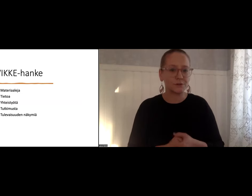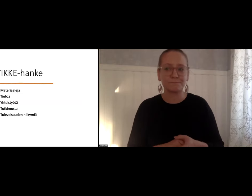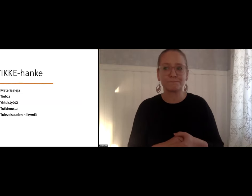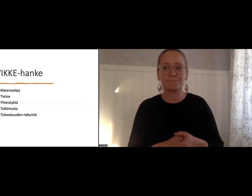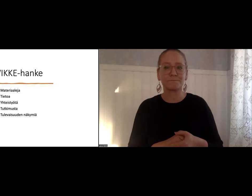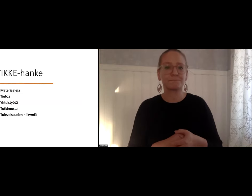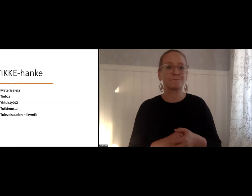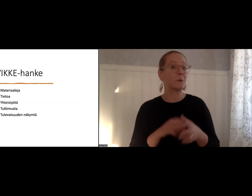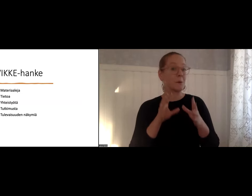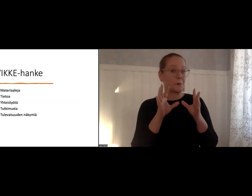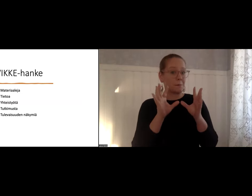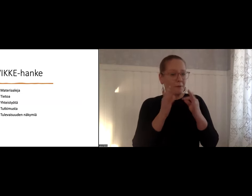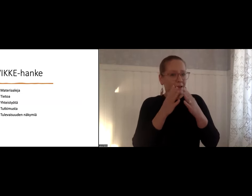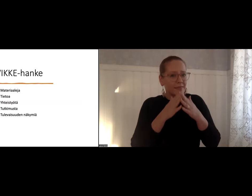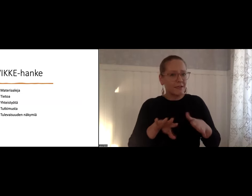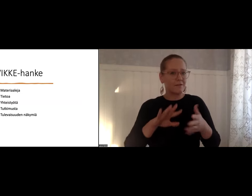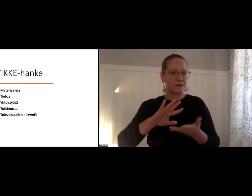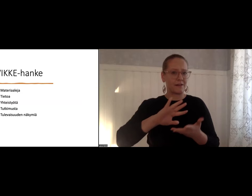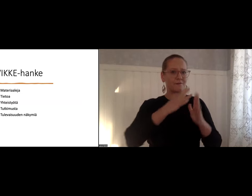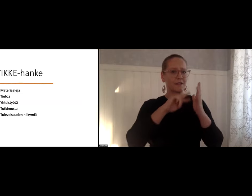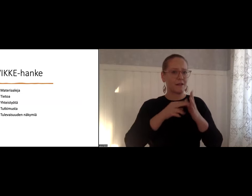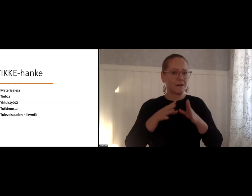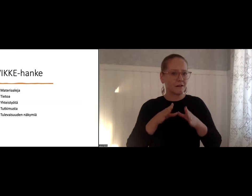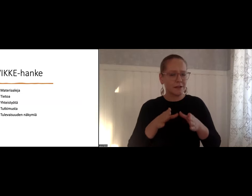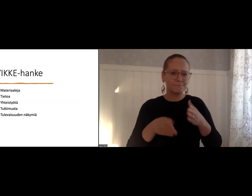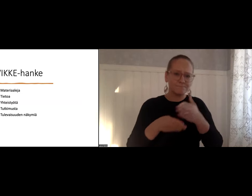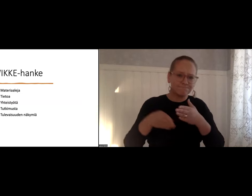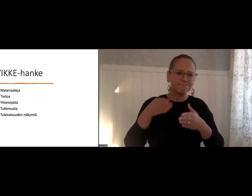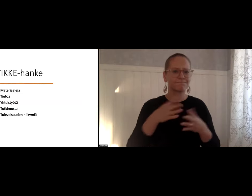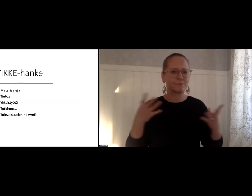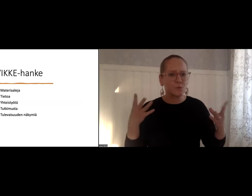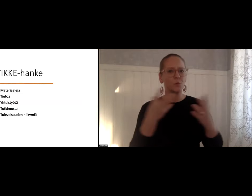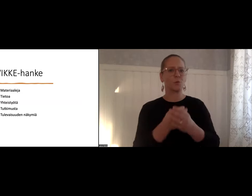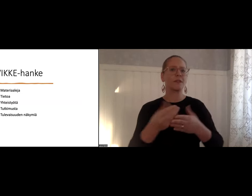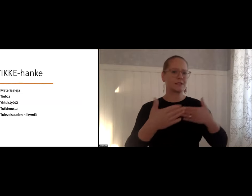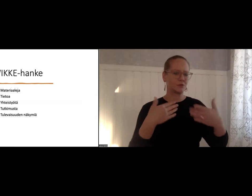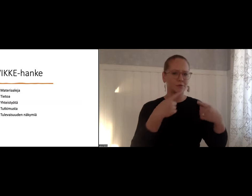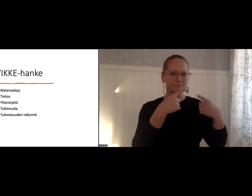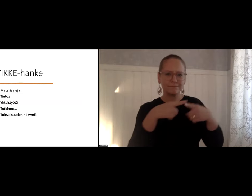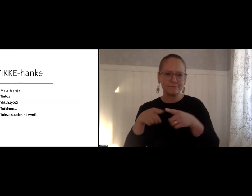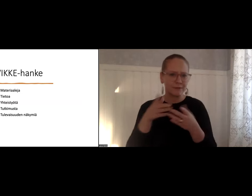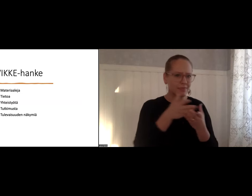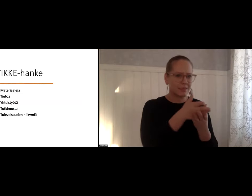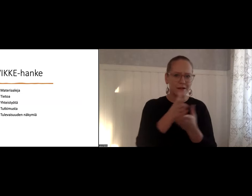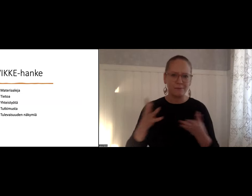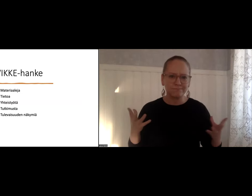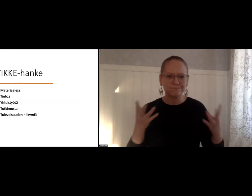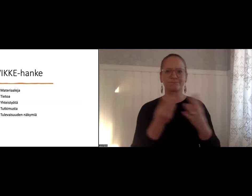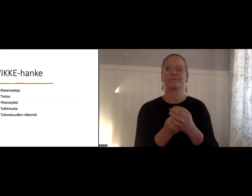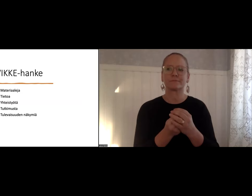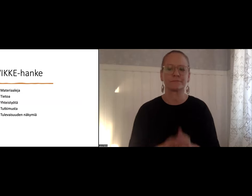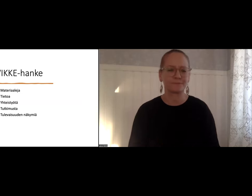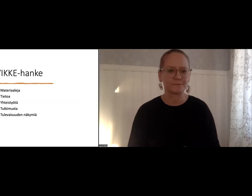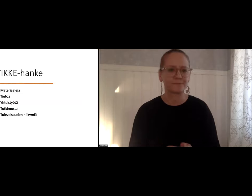Ja kerron myös siitä, minkälaista tietoa on tuotettu. Millä tavalla Vikke on rakentanut yhteistyötä